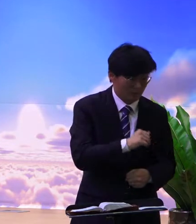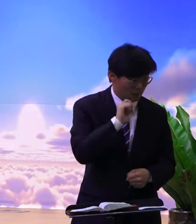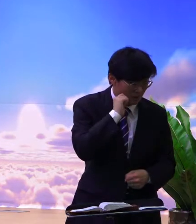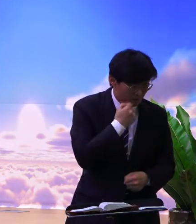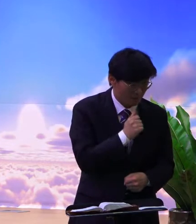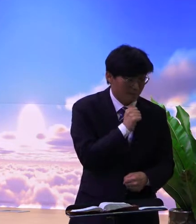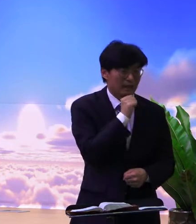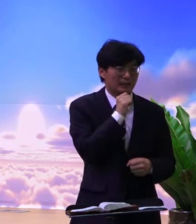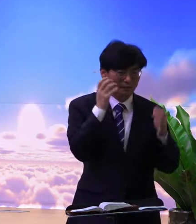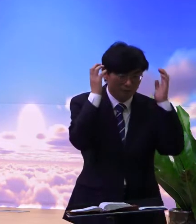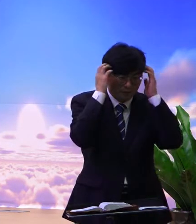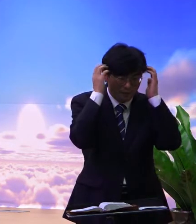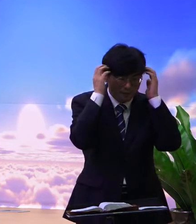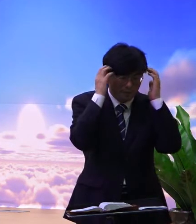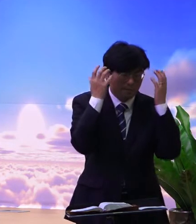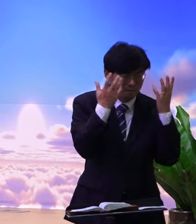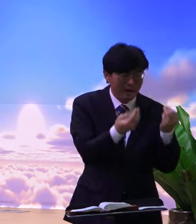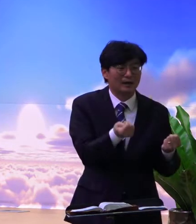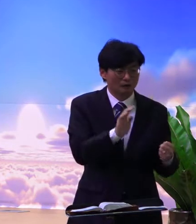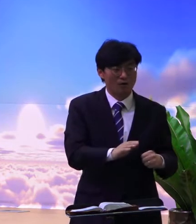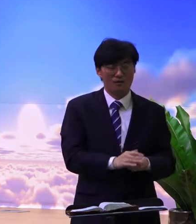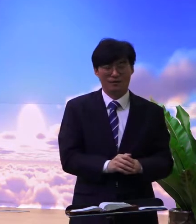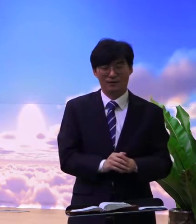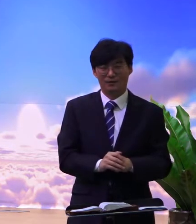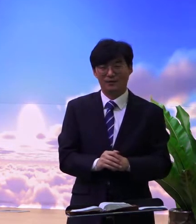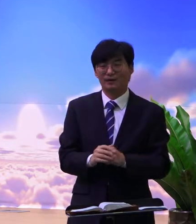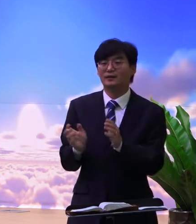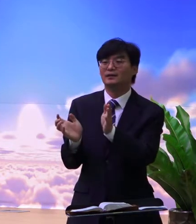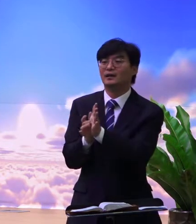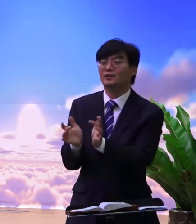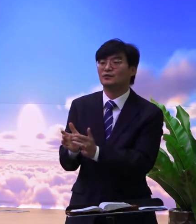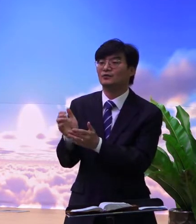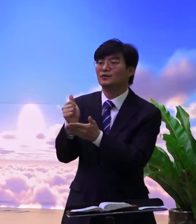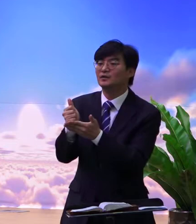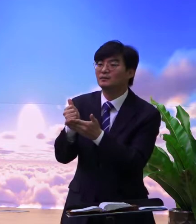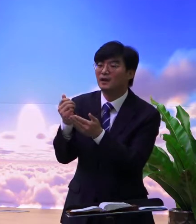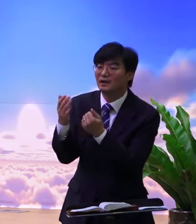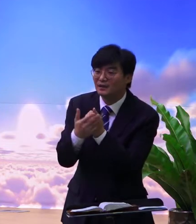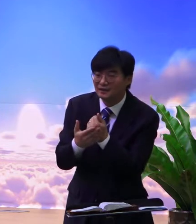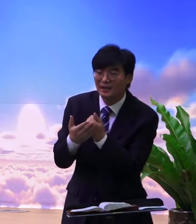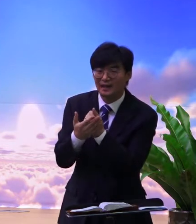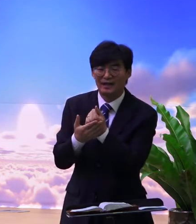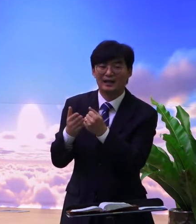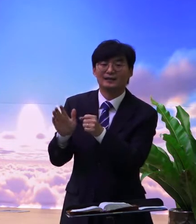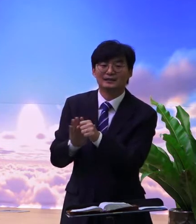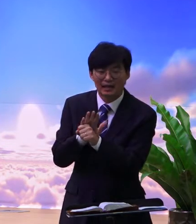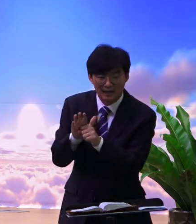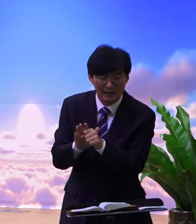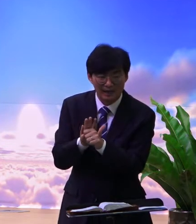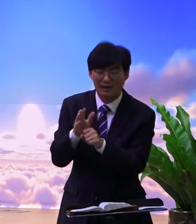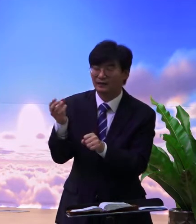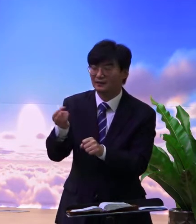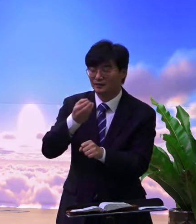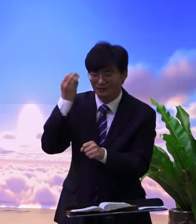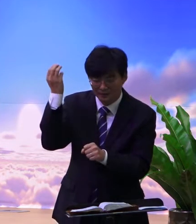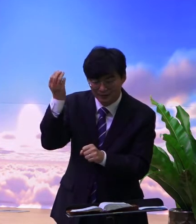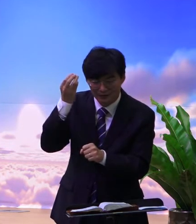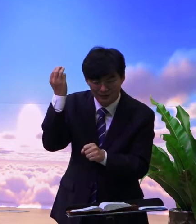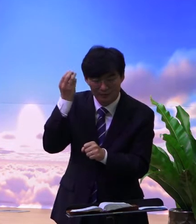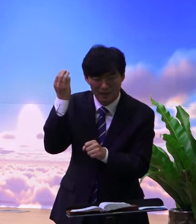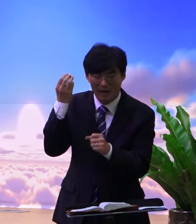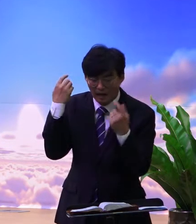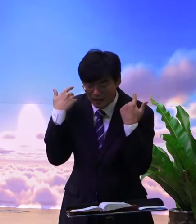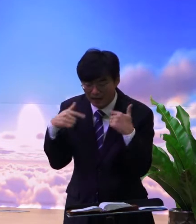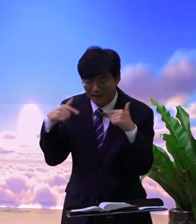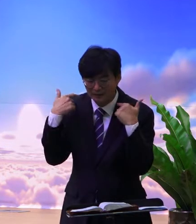하나님의 사랑이 여전하고 예수님의 은혜는 변함이 없고 그리고 성령님은 우리를 떠나지